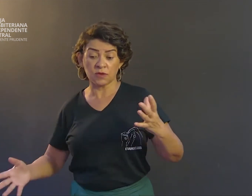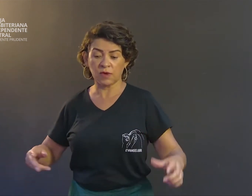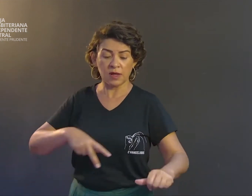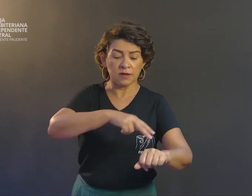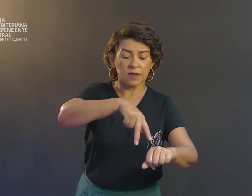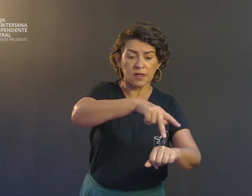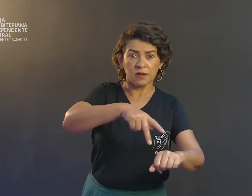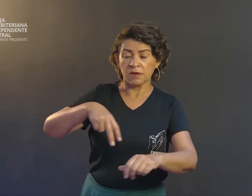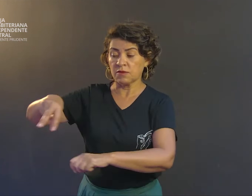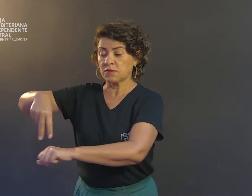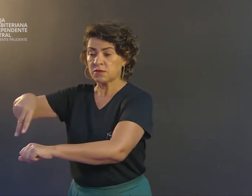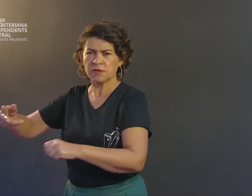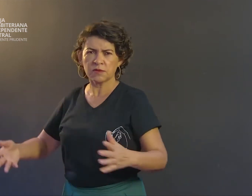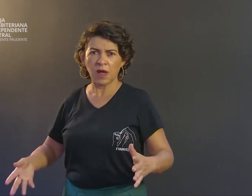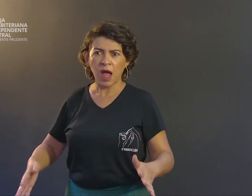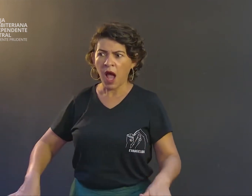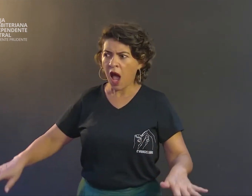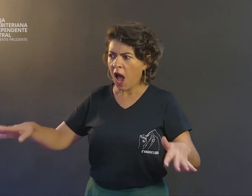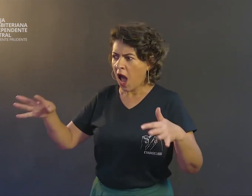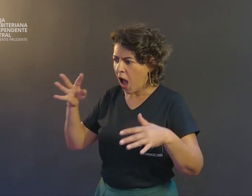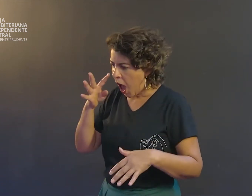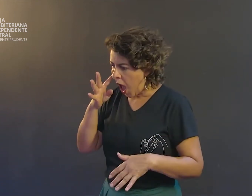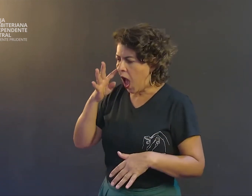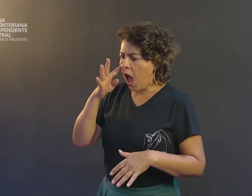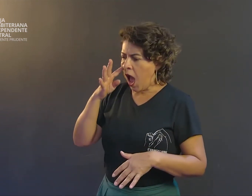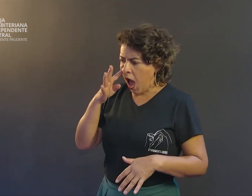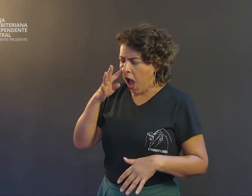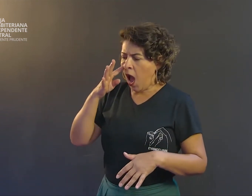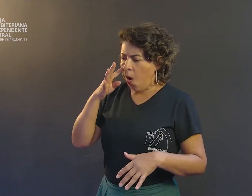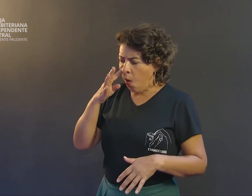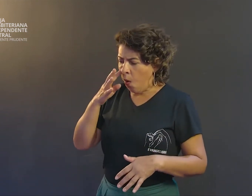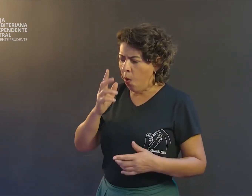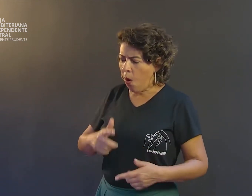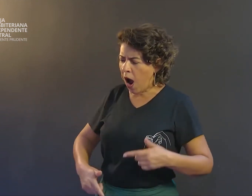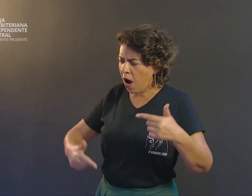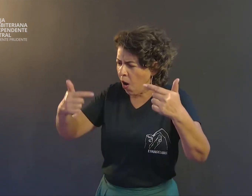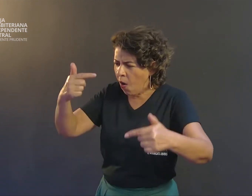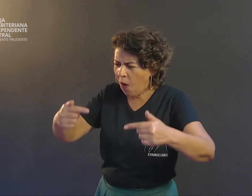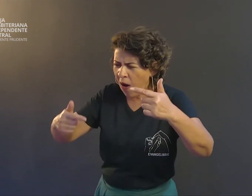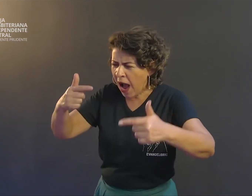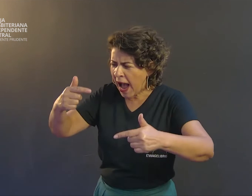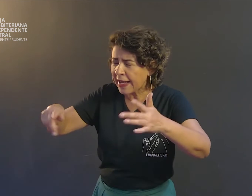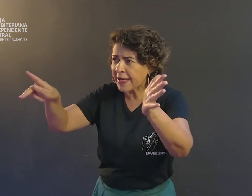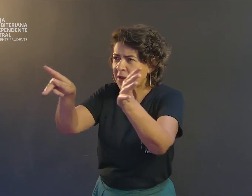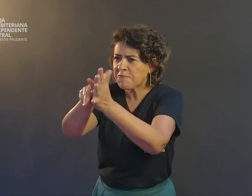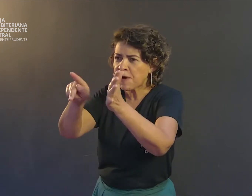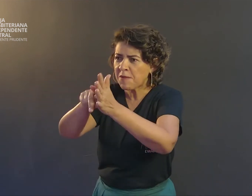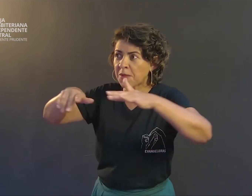Que visão estupenda daquilo que realmente acontece quando entramos em batalha